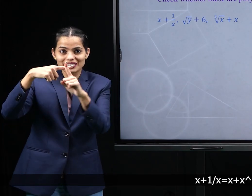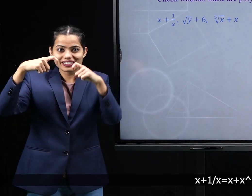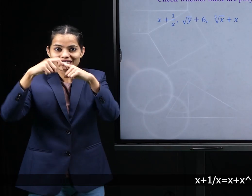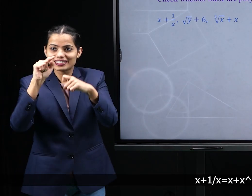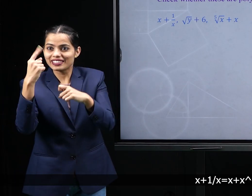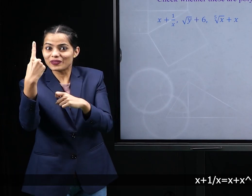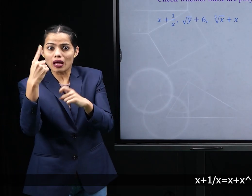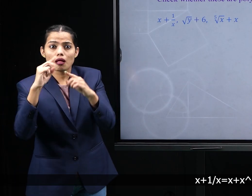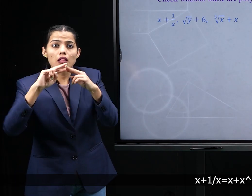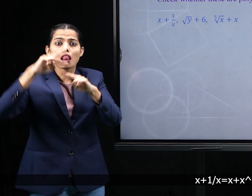x पॉवर मायनस 1.